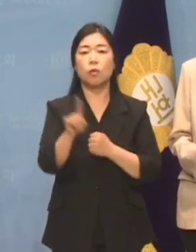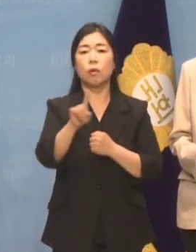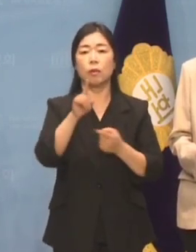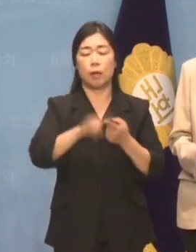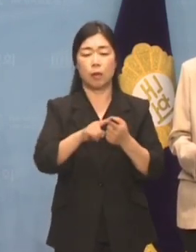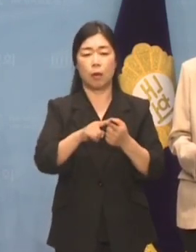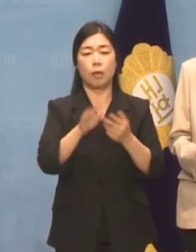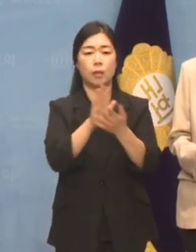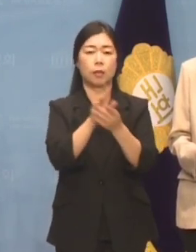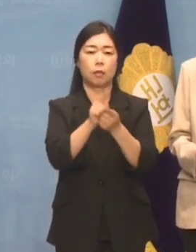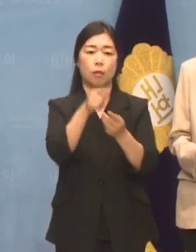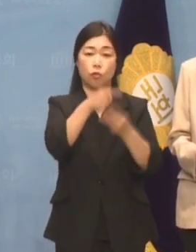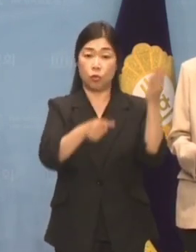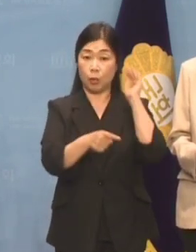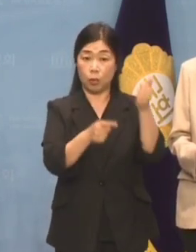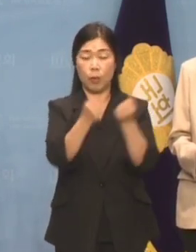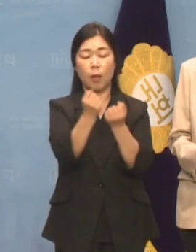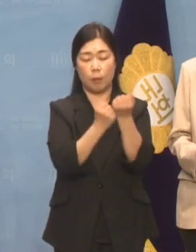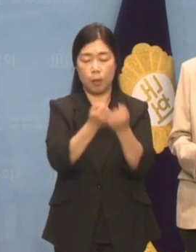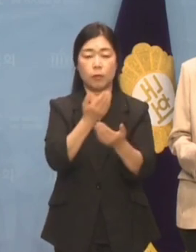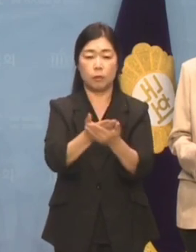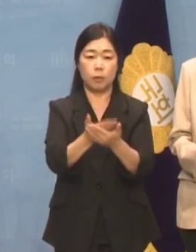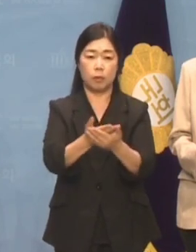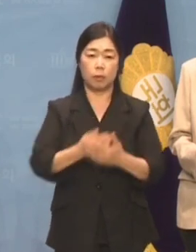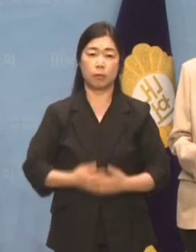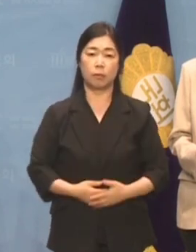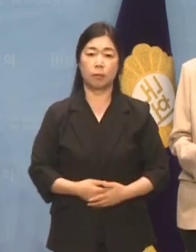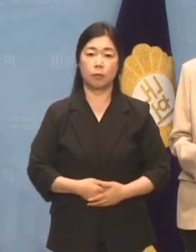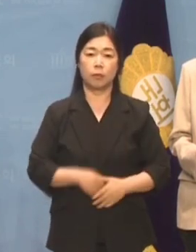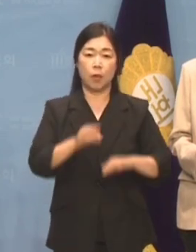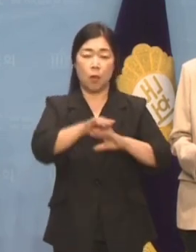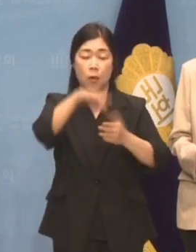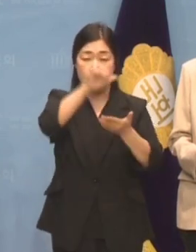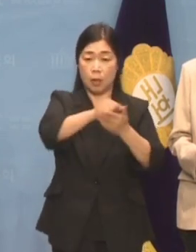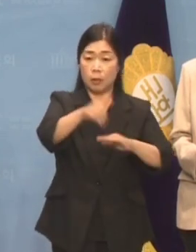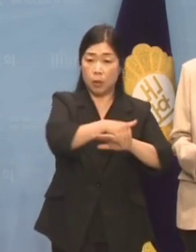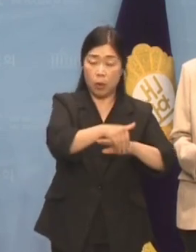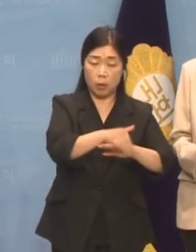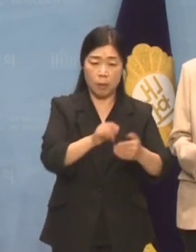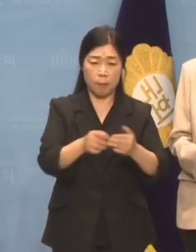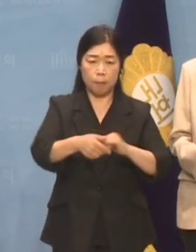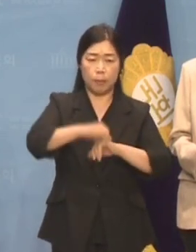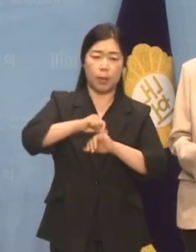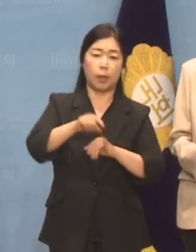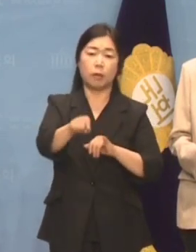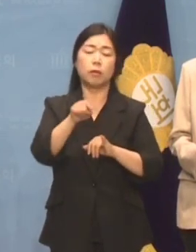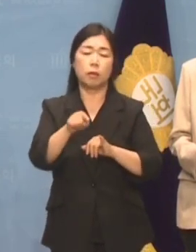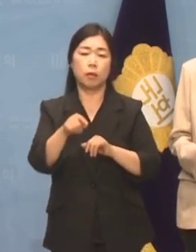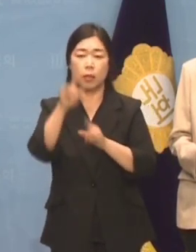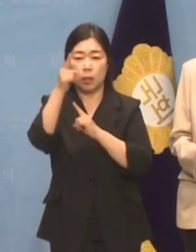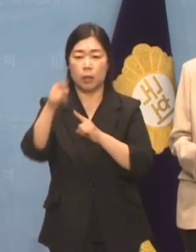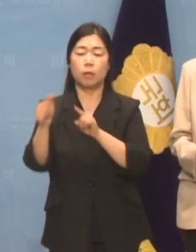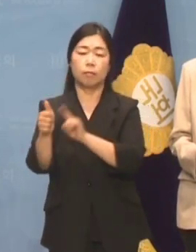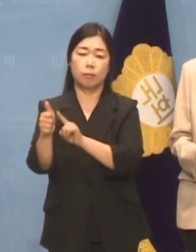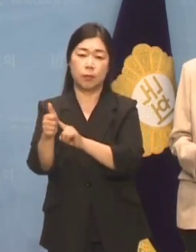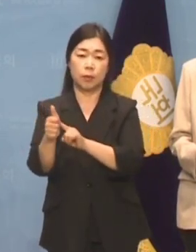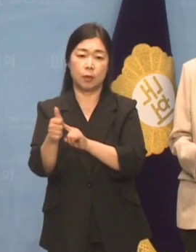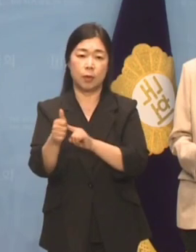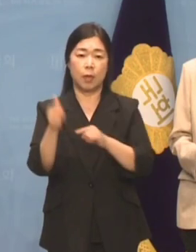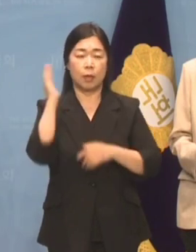직접 해명하십시오. 또한 불법적인 언론장악 시도 전적이 드러난 이동관 씨를 대통령